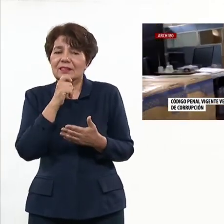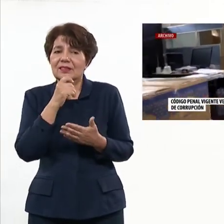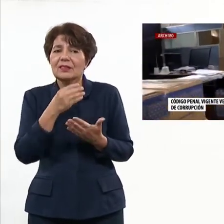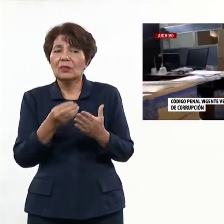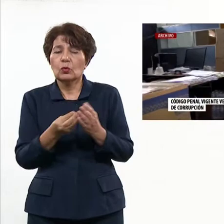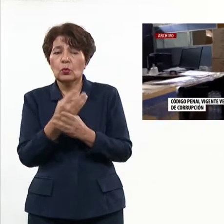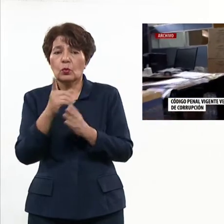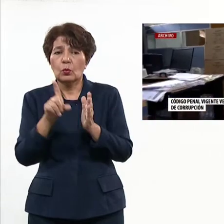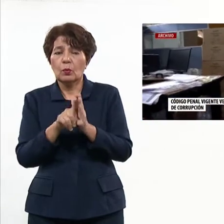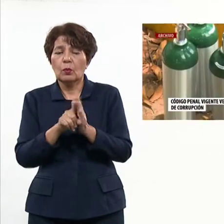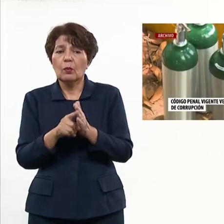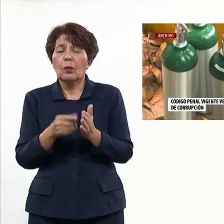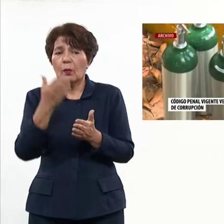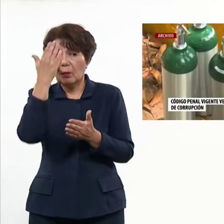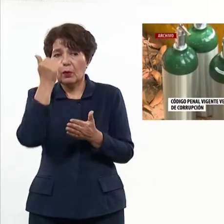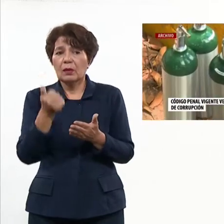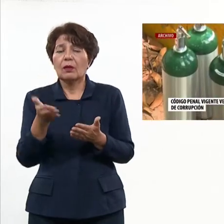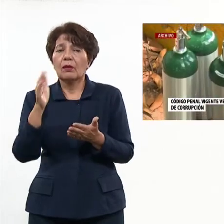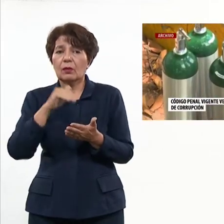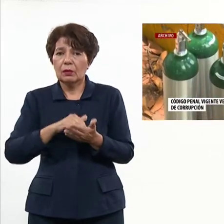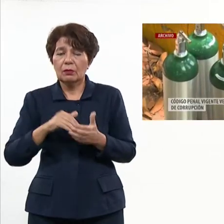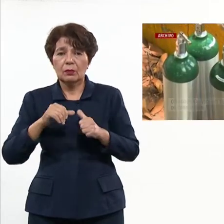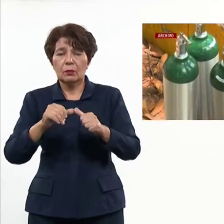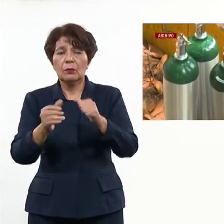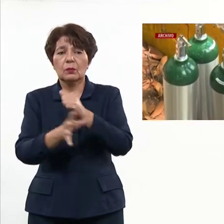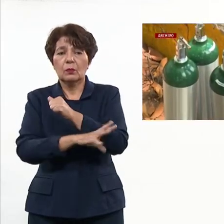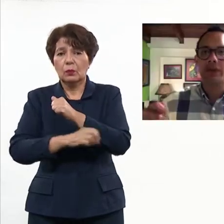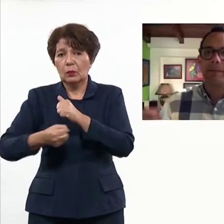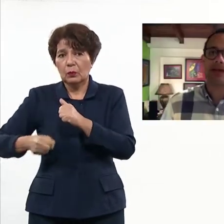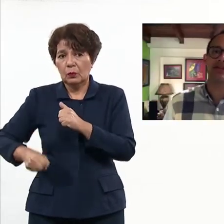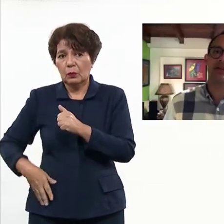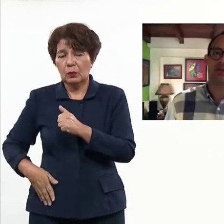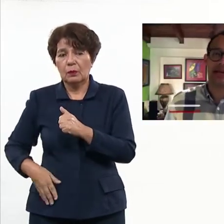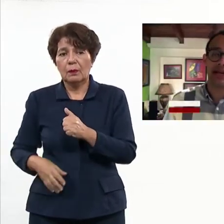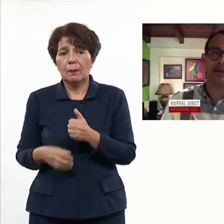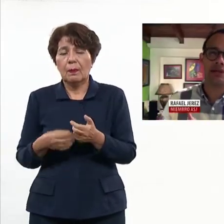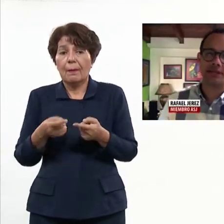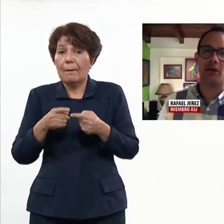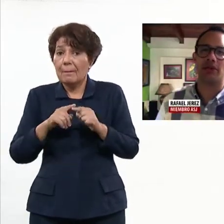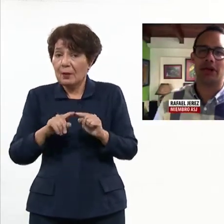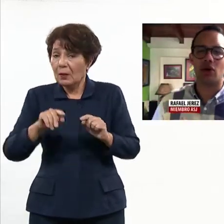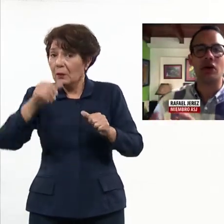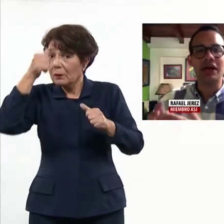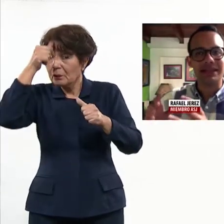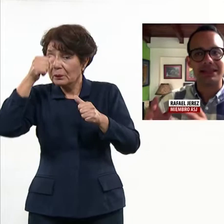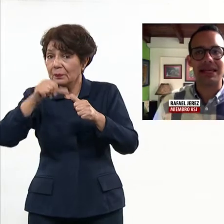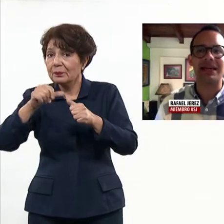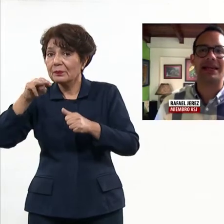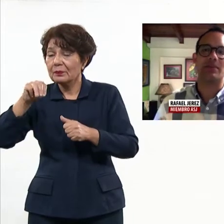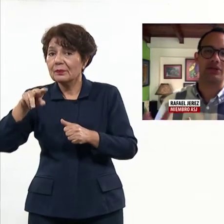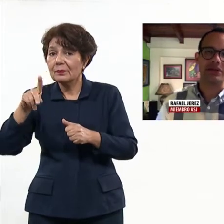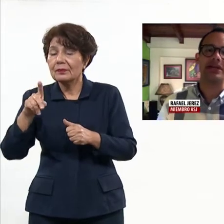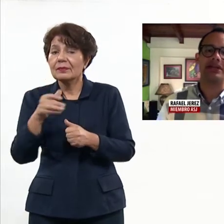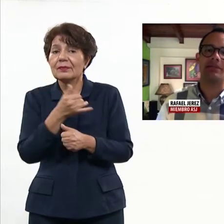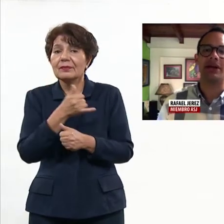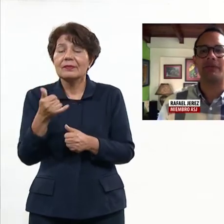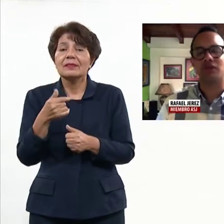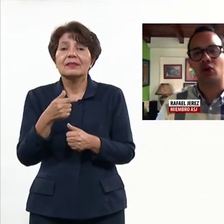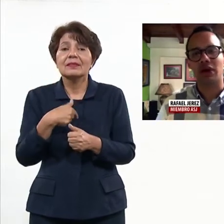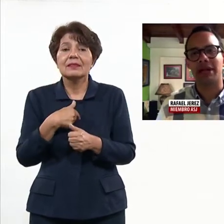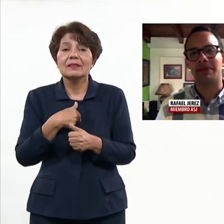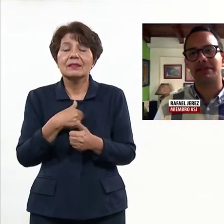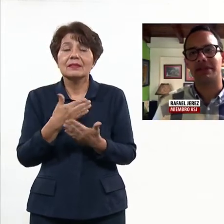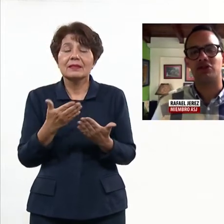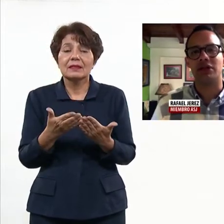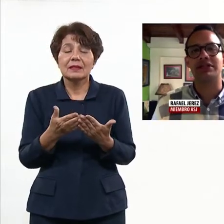cuando existe reincidencia en flagelos en perjuicio contra el mismo estado pero sin olvidar que el ministerio público tiene que proceder también